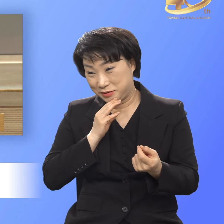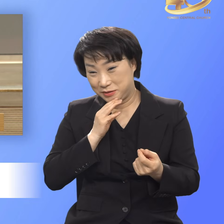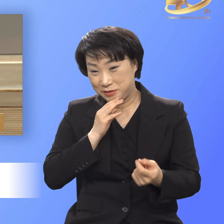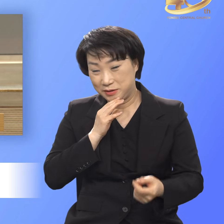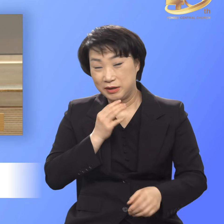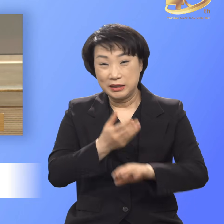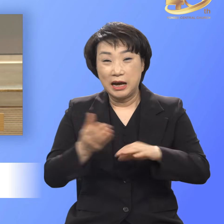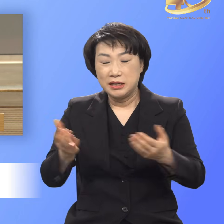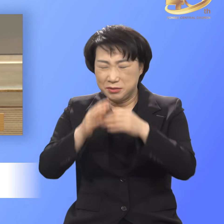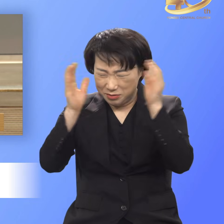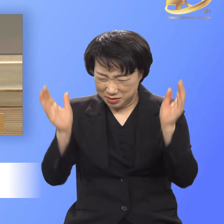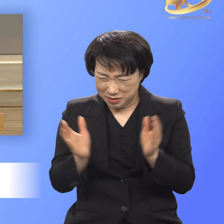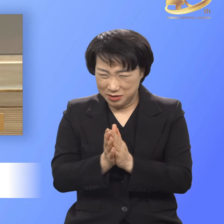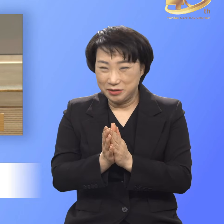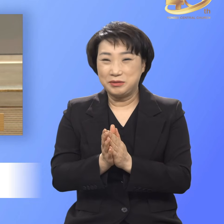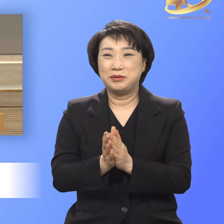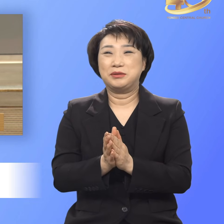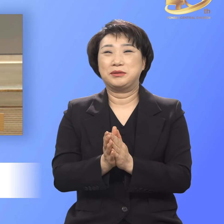다른 건 다